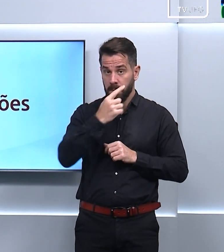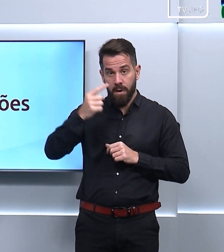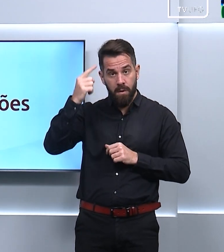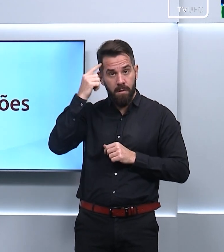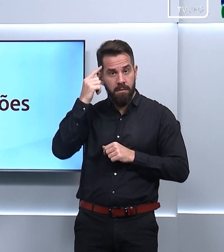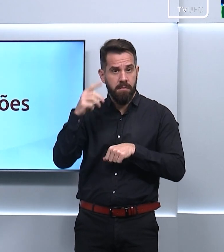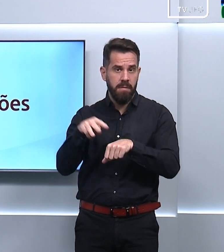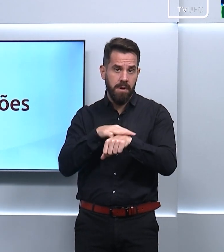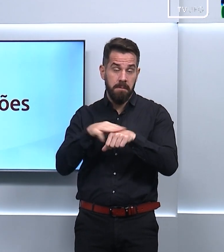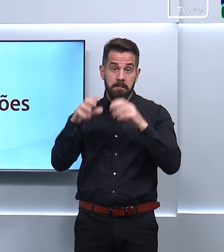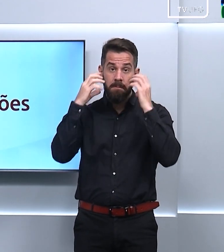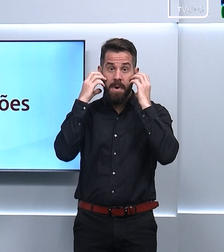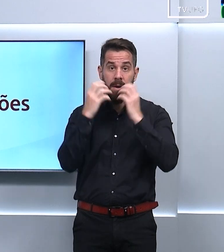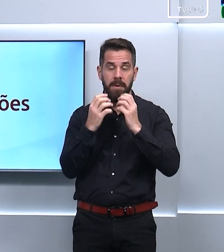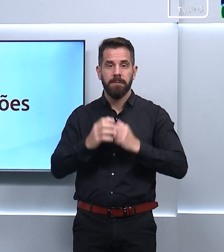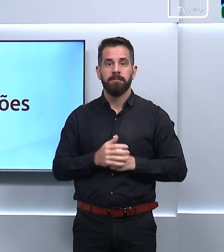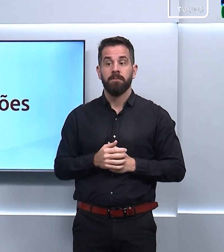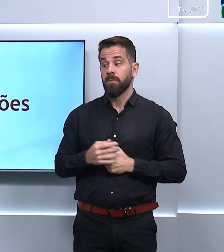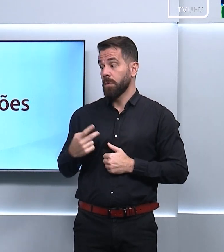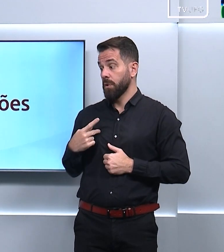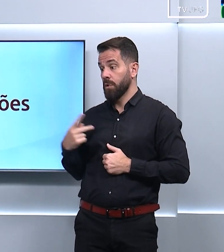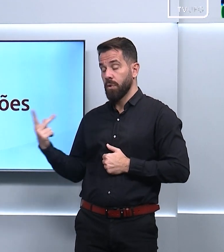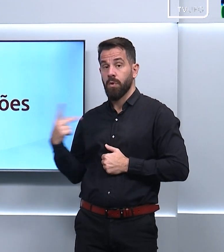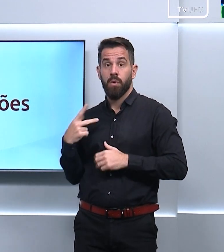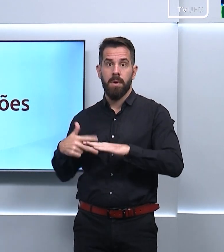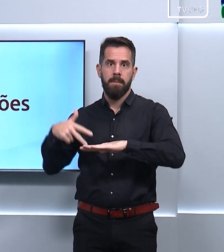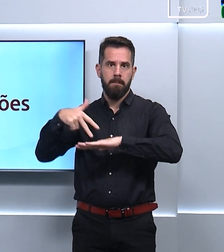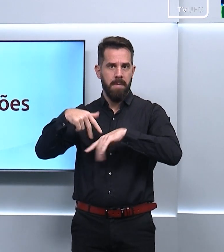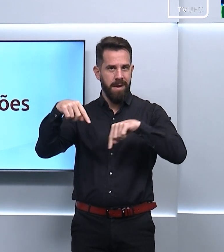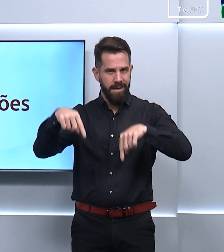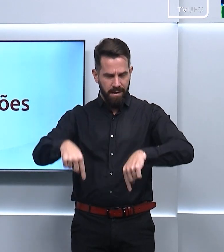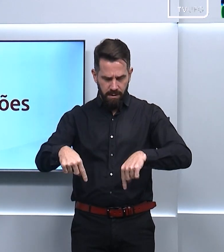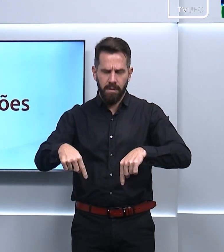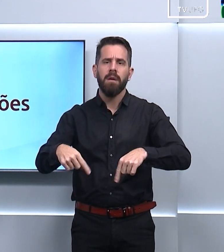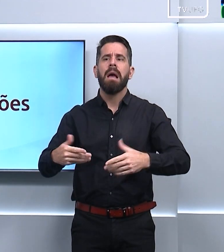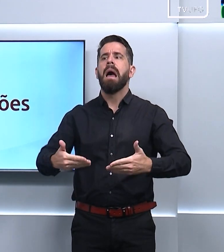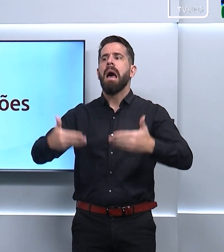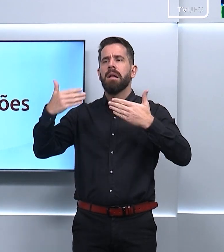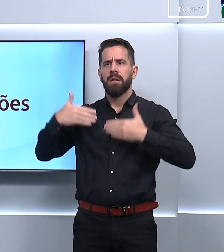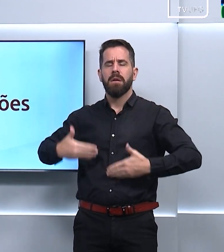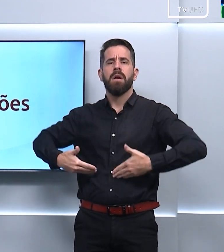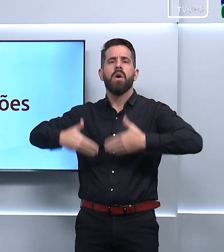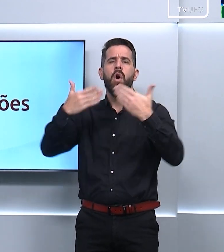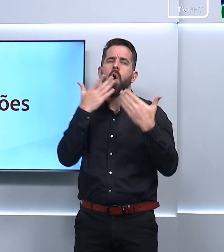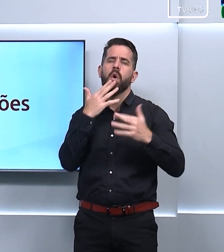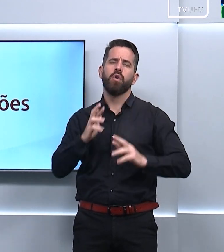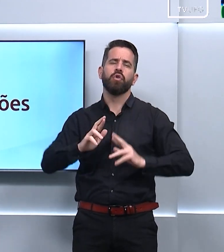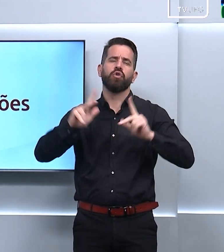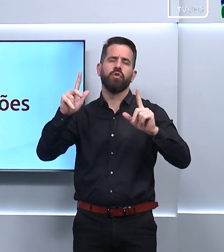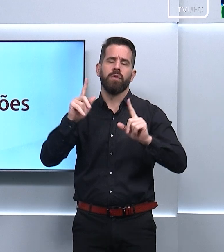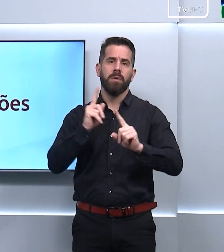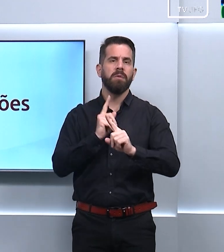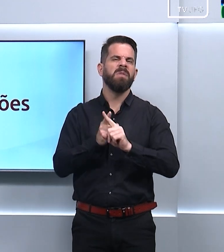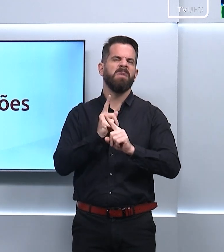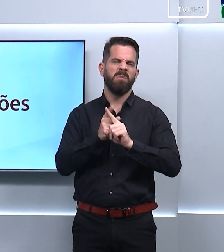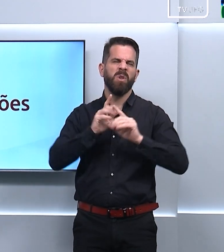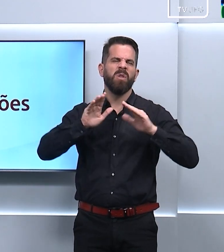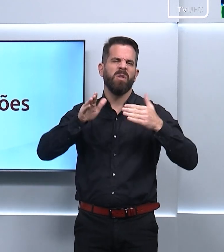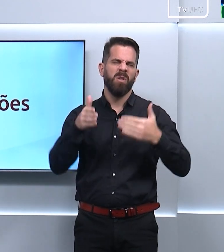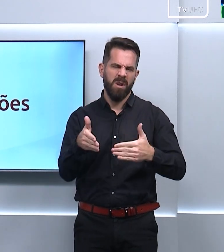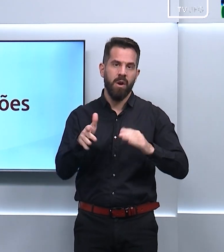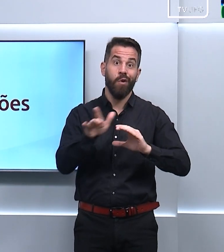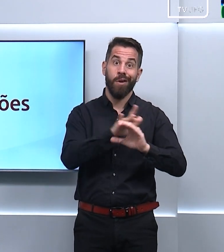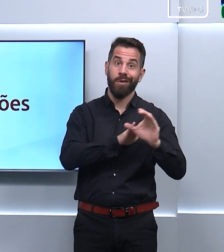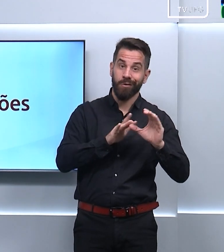barba cheia. Nós dois estamos de pé no estúdio. Atrás de nós está o cenário do Conexões, em tons de